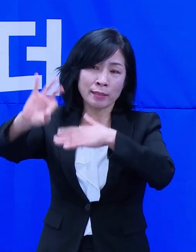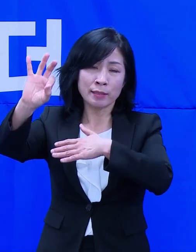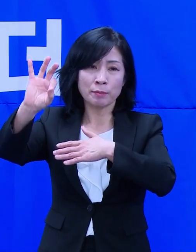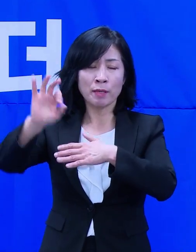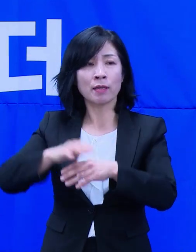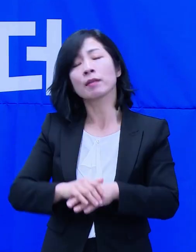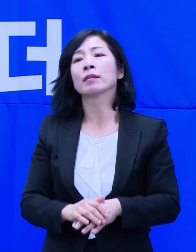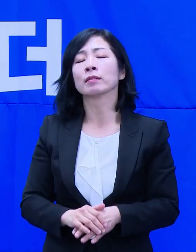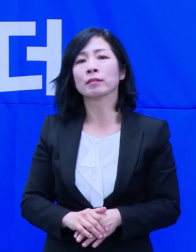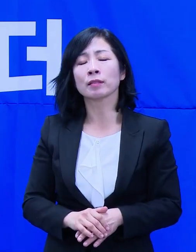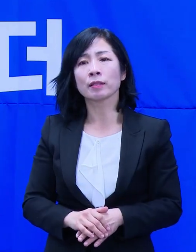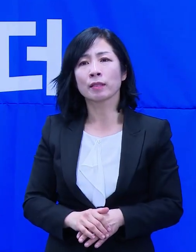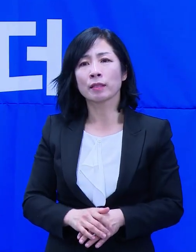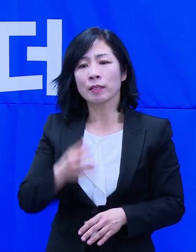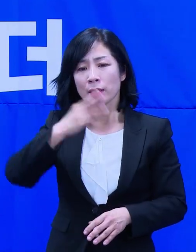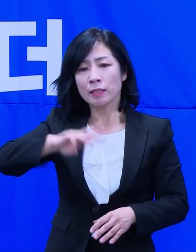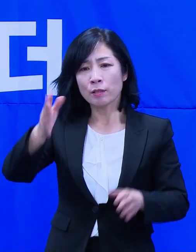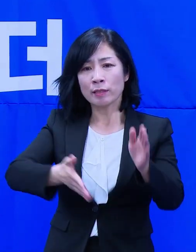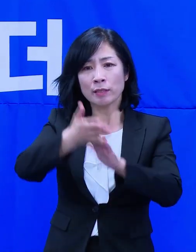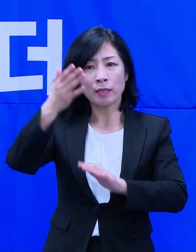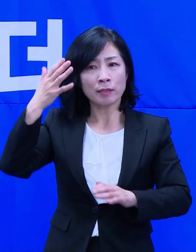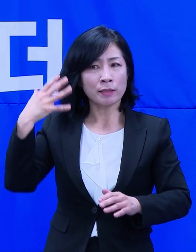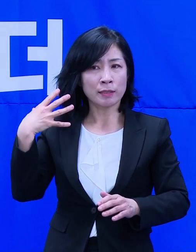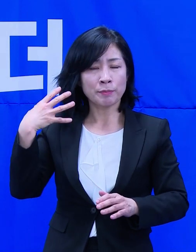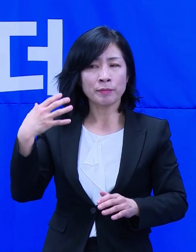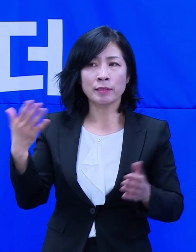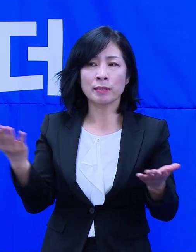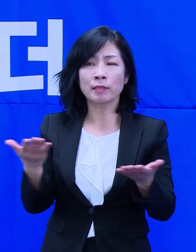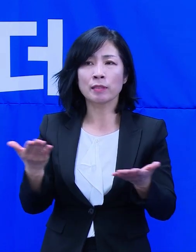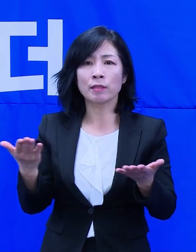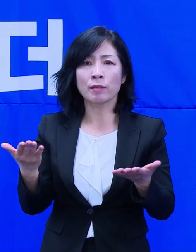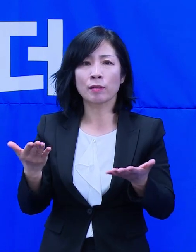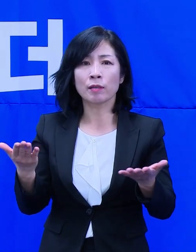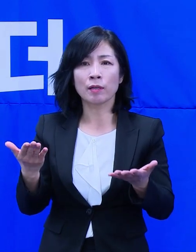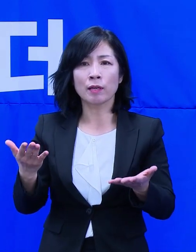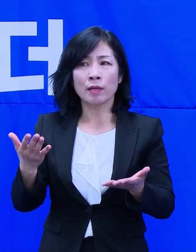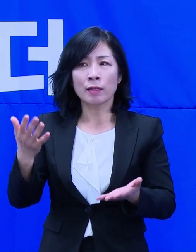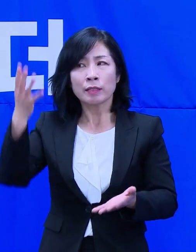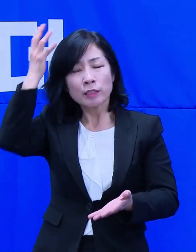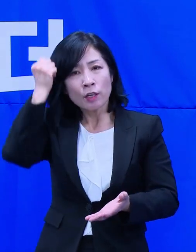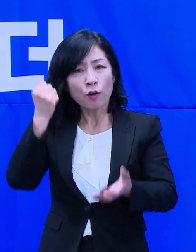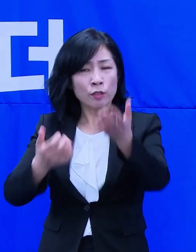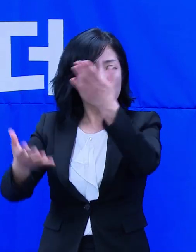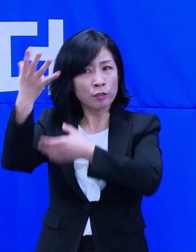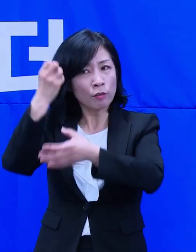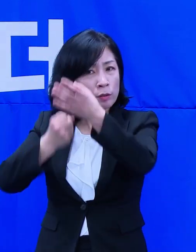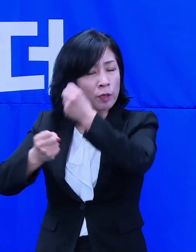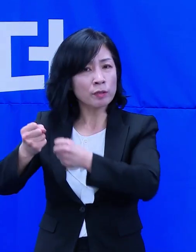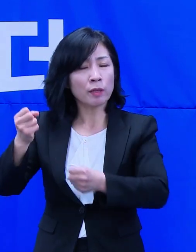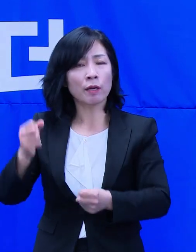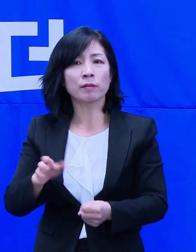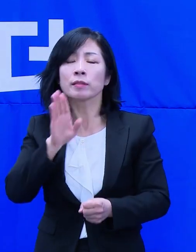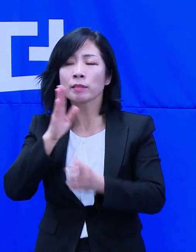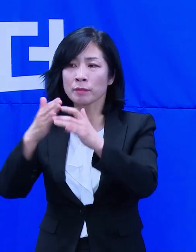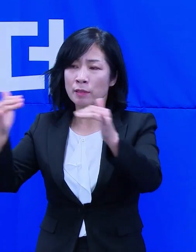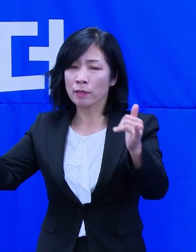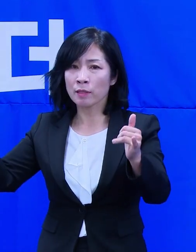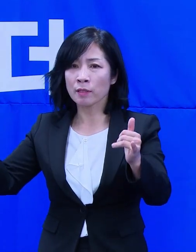그 전날 이천 시장으로서 했던 그 일들을 예, 기억을 더듬어서 기록하고 시민